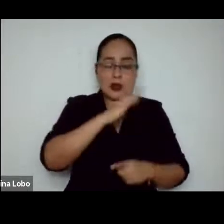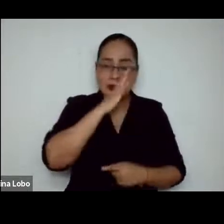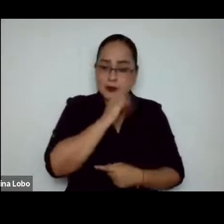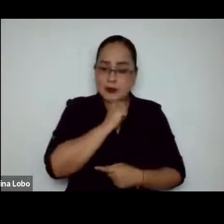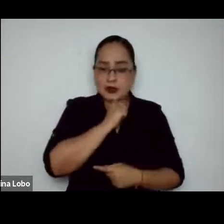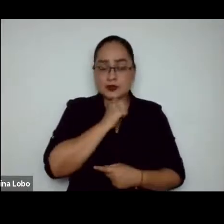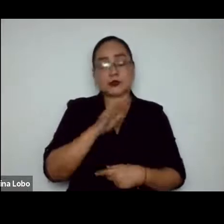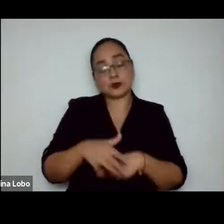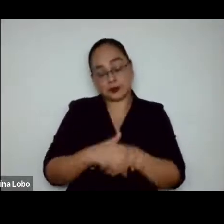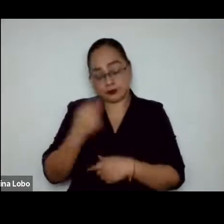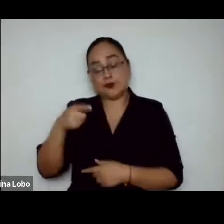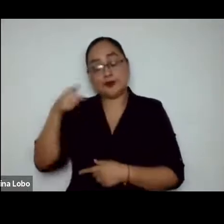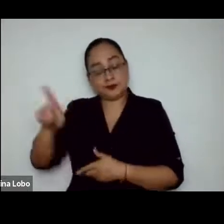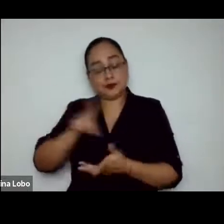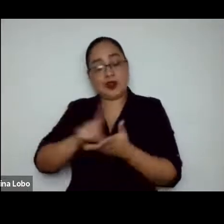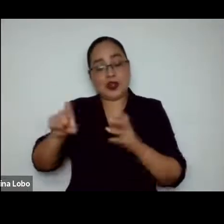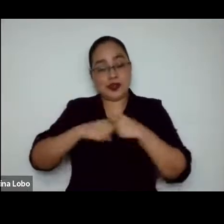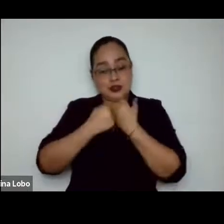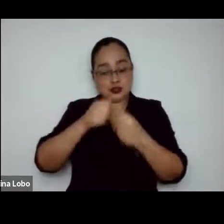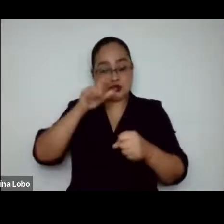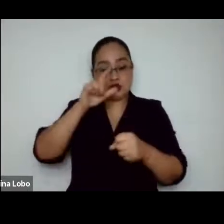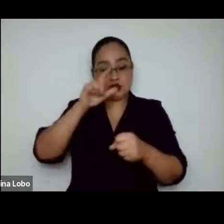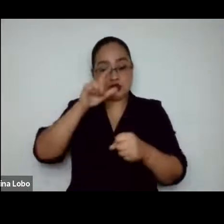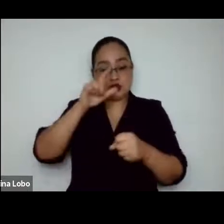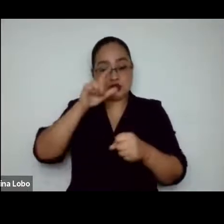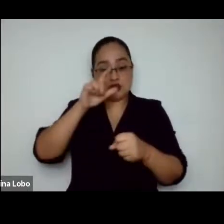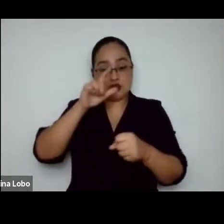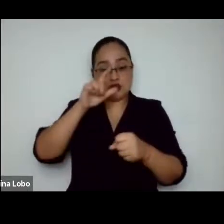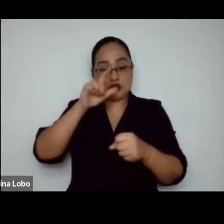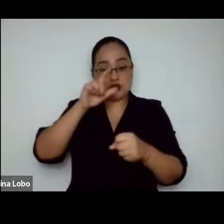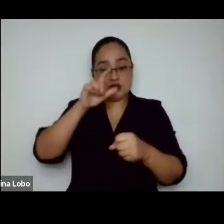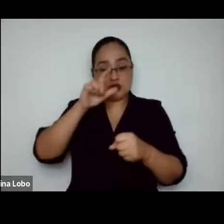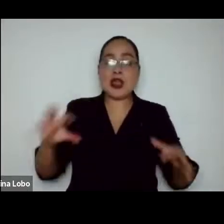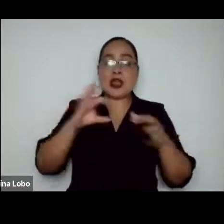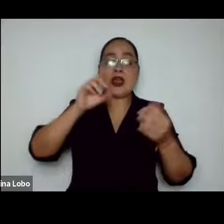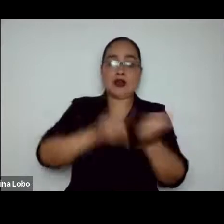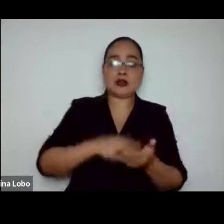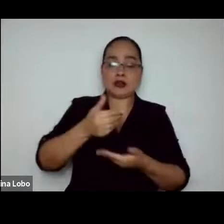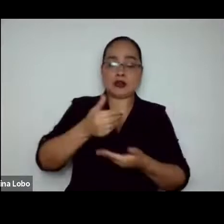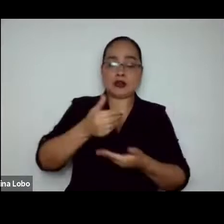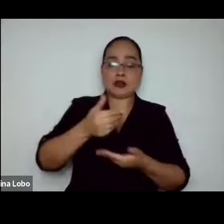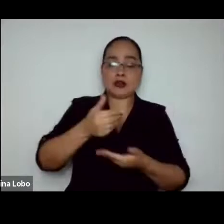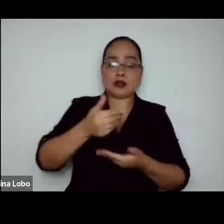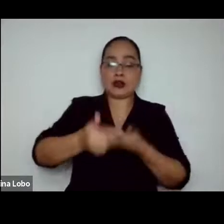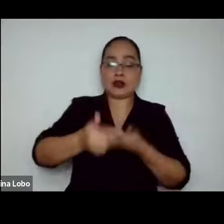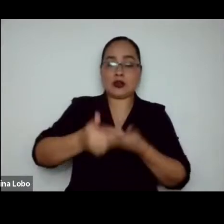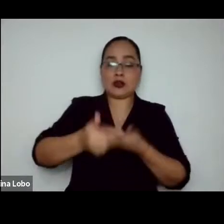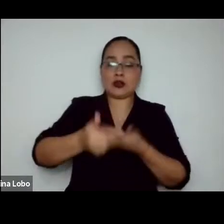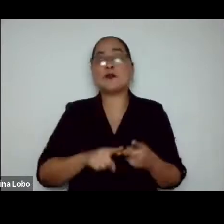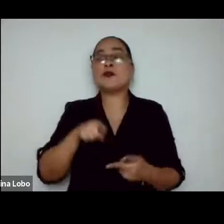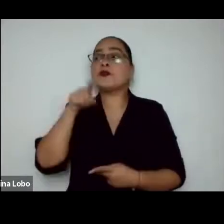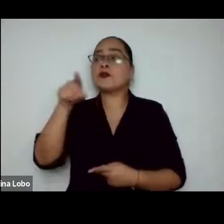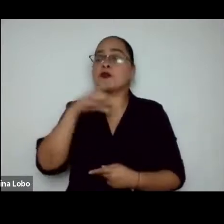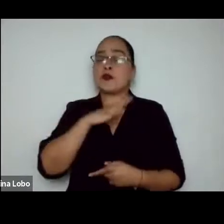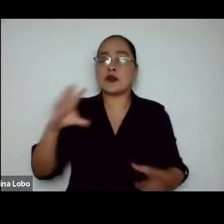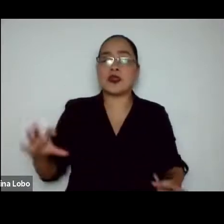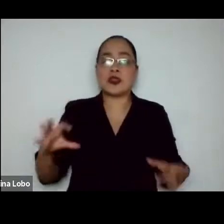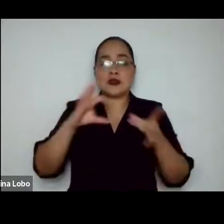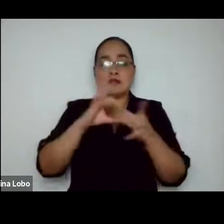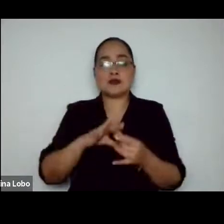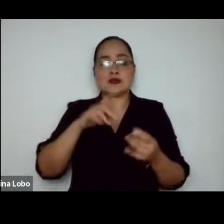derechos sociales, la necesidad de que el Estado provea de servicios públicos, la necesidad de que el Estado provea mínimos